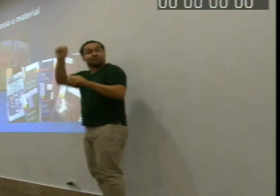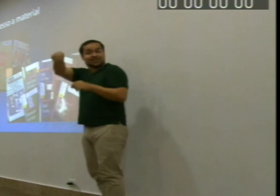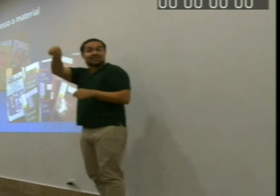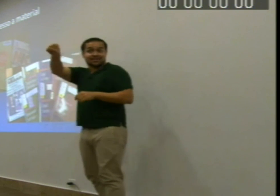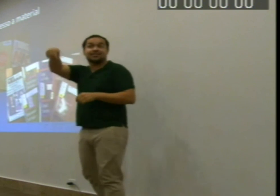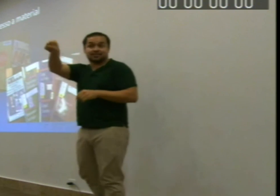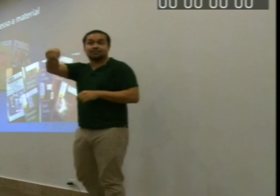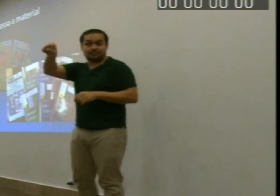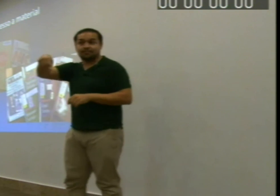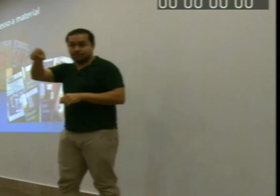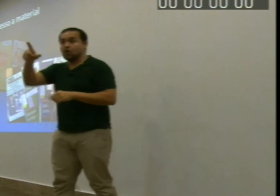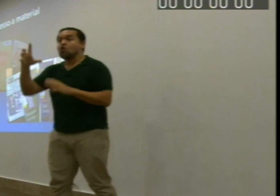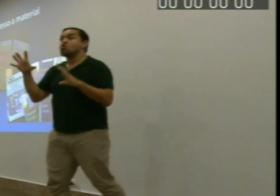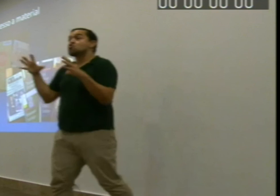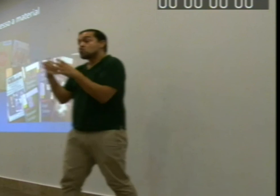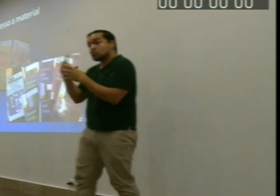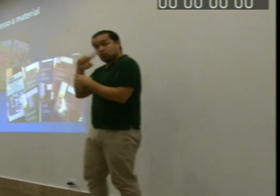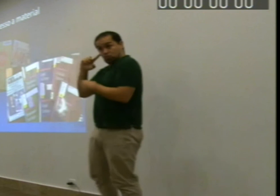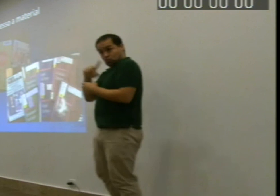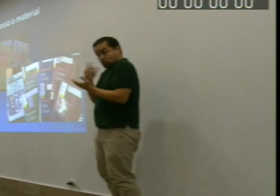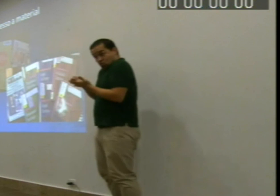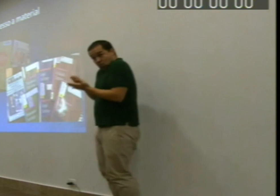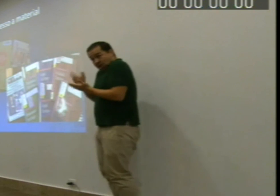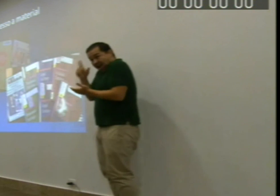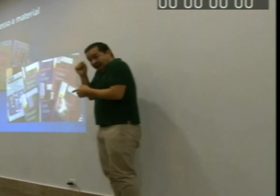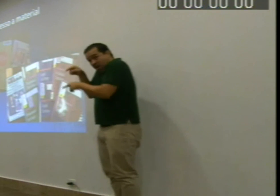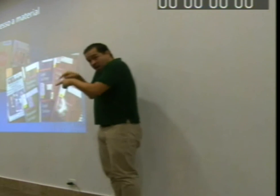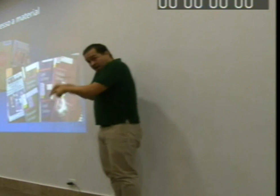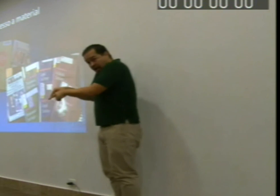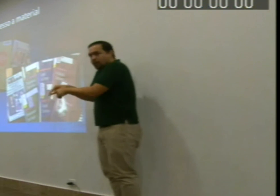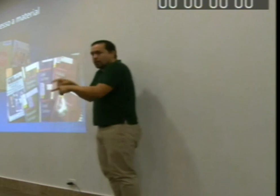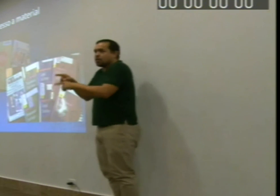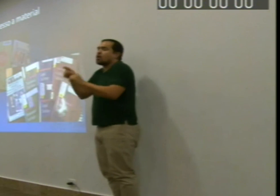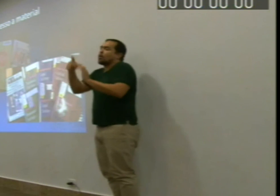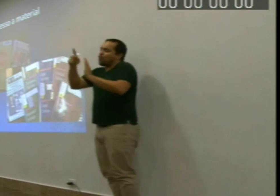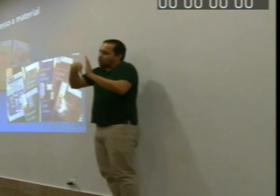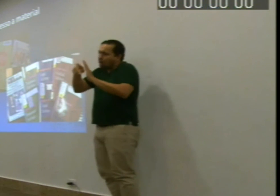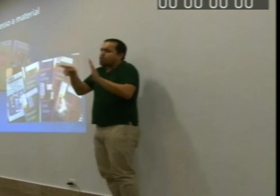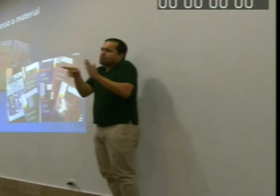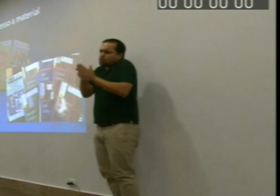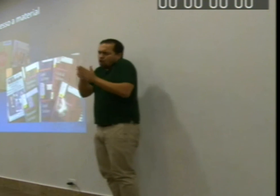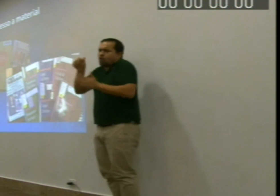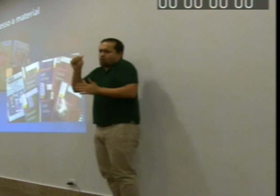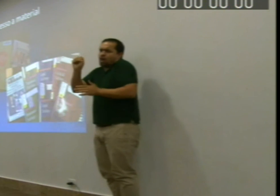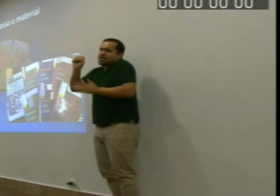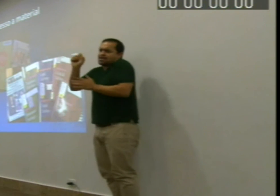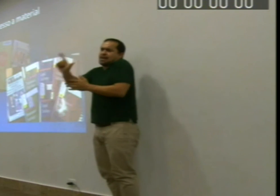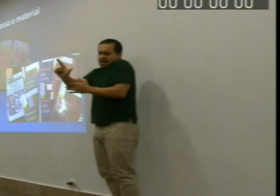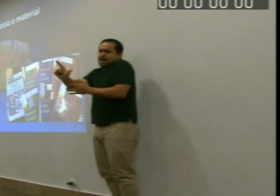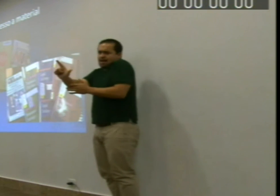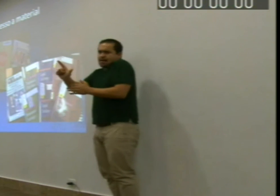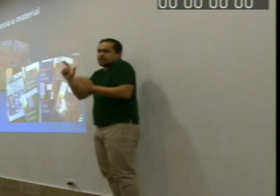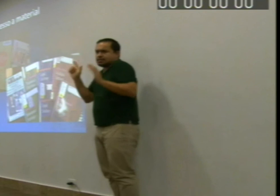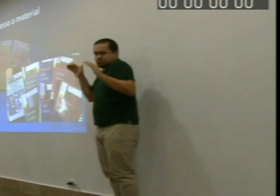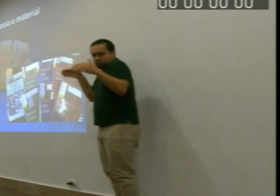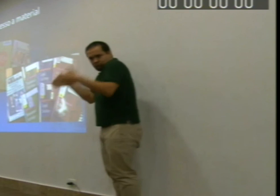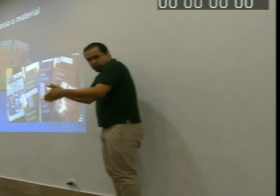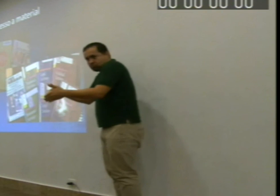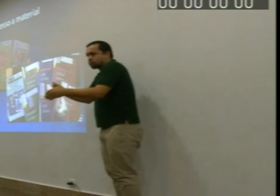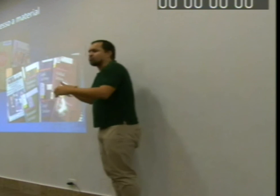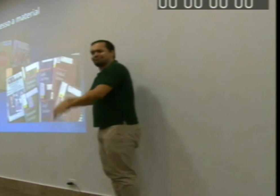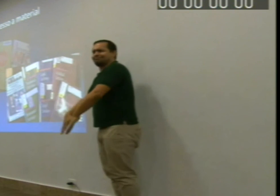lá sim sim é verdade o grupo de surdo que estuda na galaud que tem esse programa próprio de